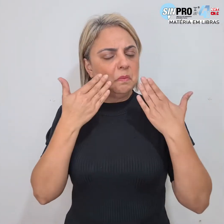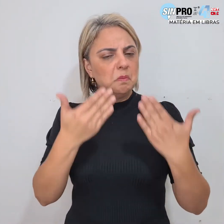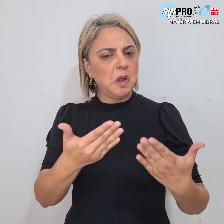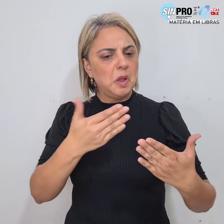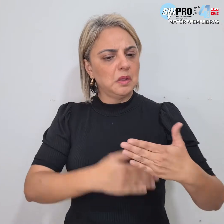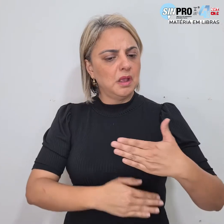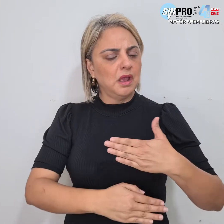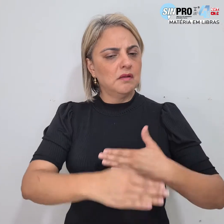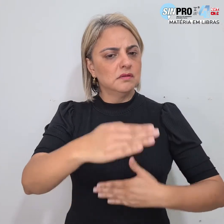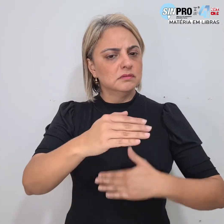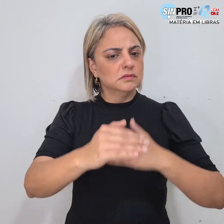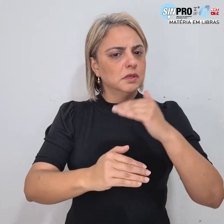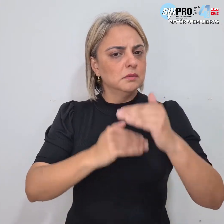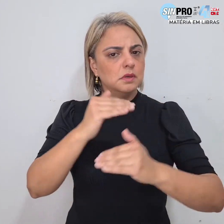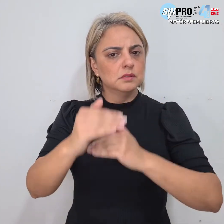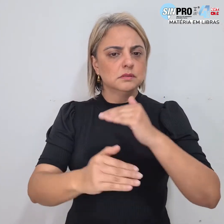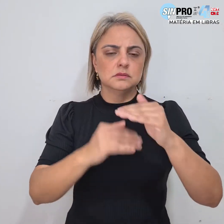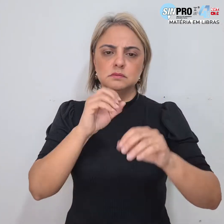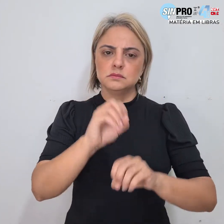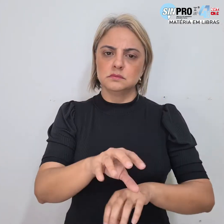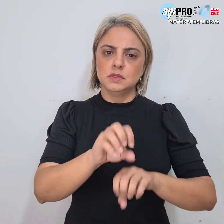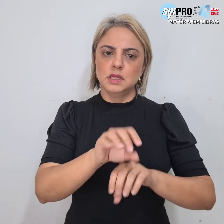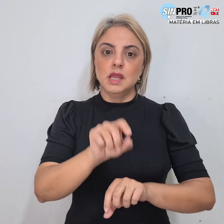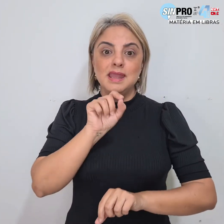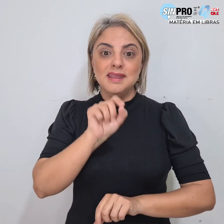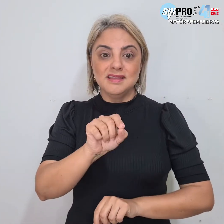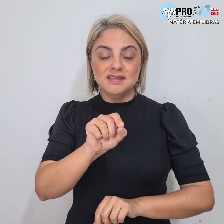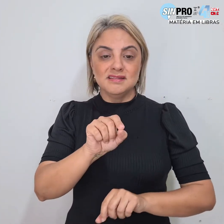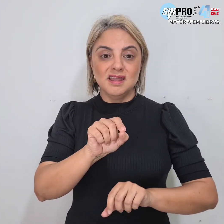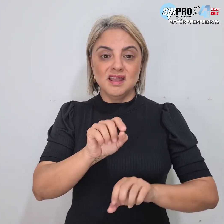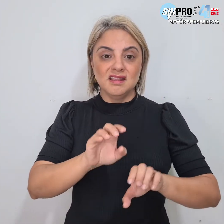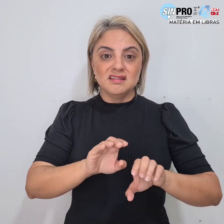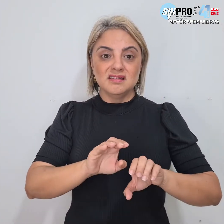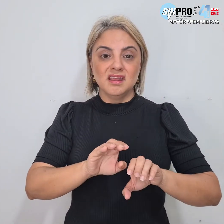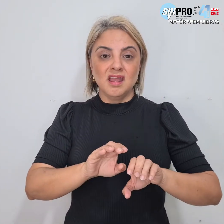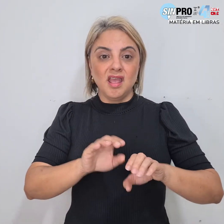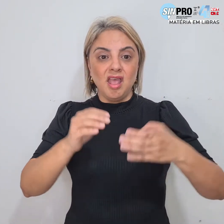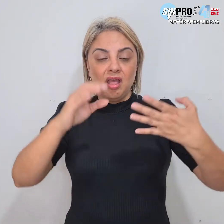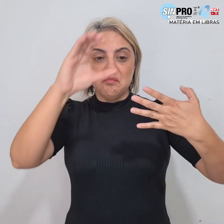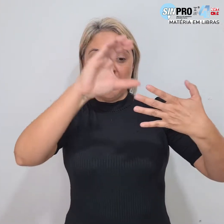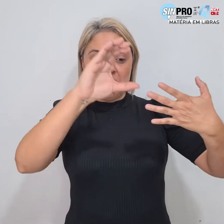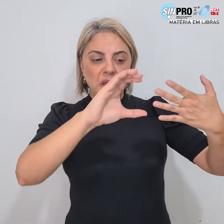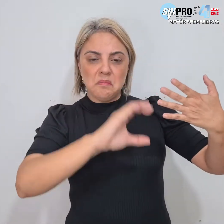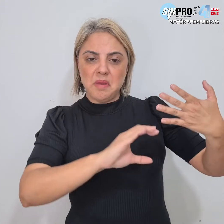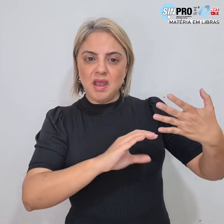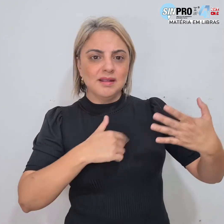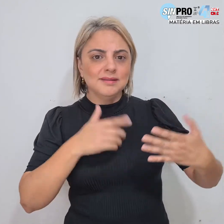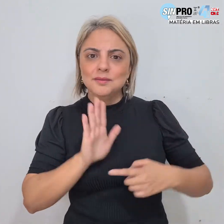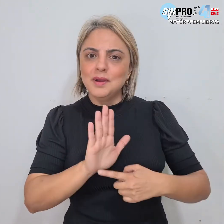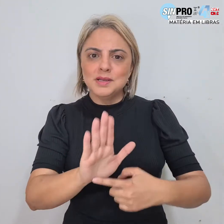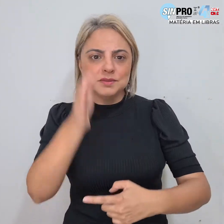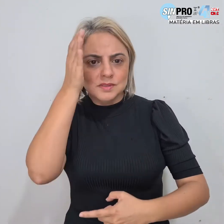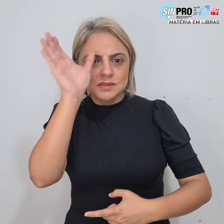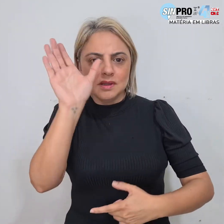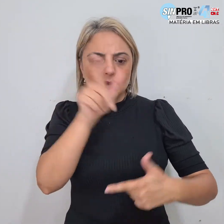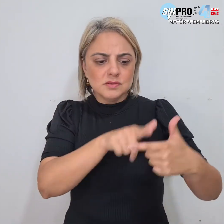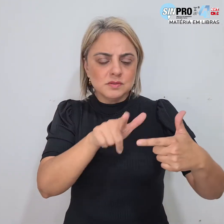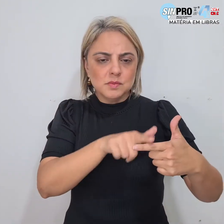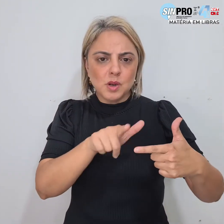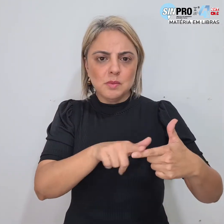demonstra que avançamos no processo educacional e que este ranqueamento não ajuda a solucionar os problemas fundamentais da